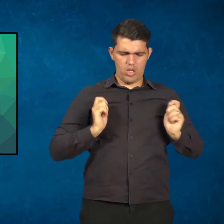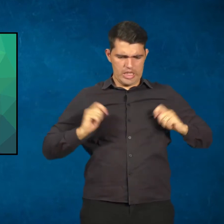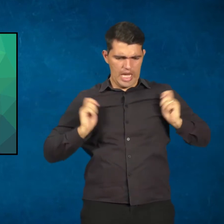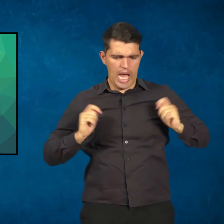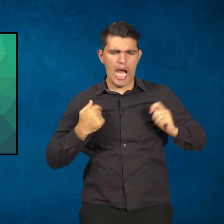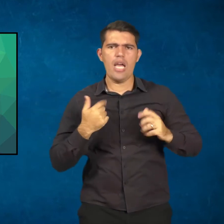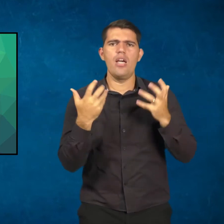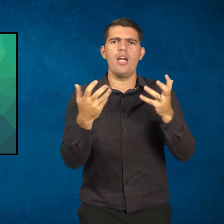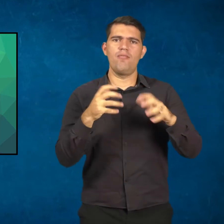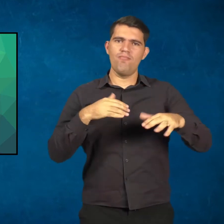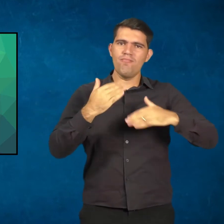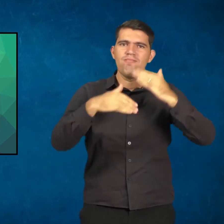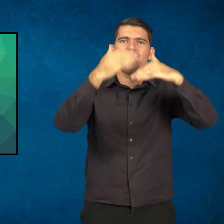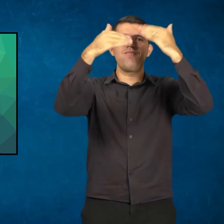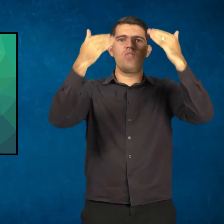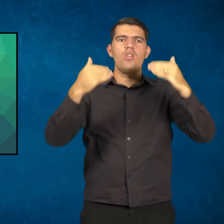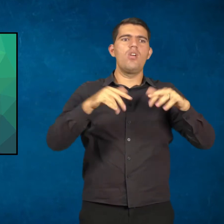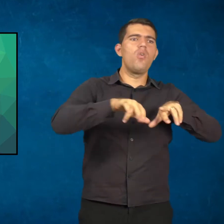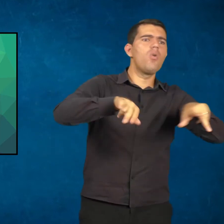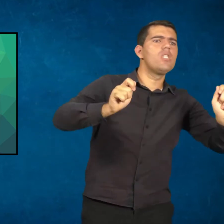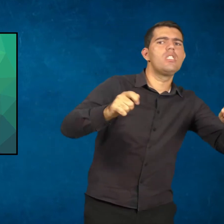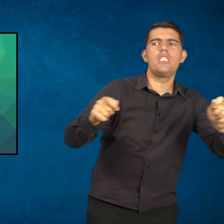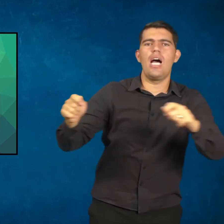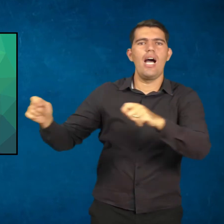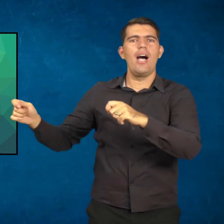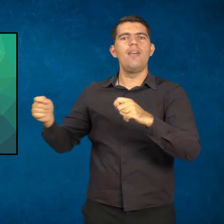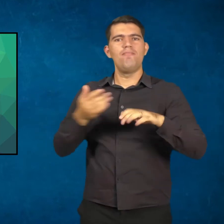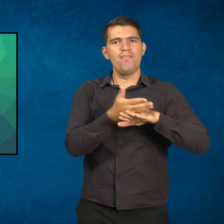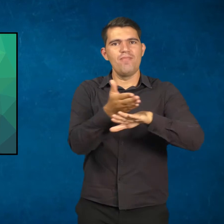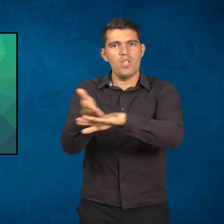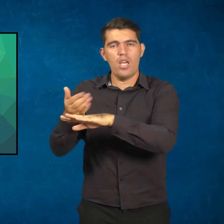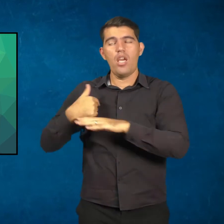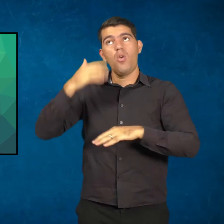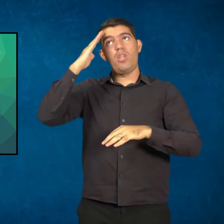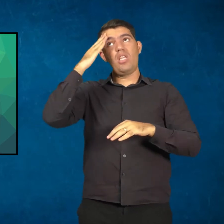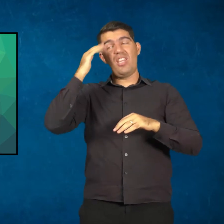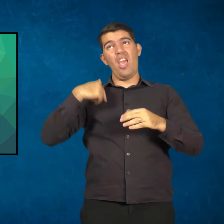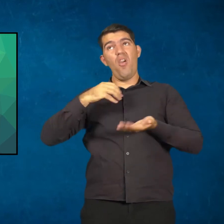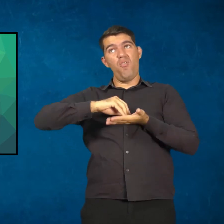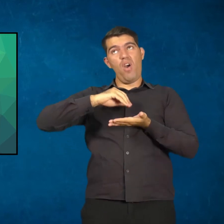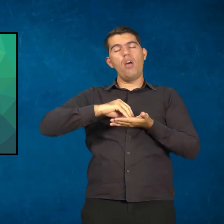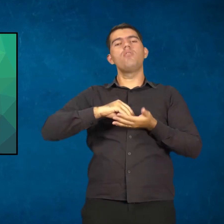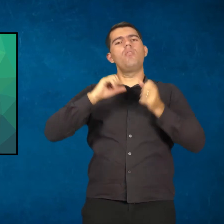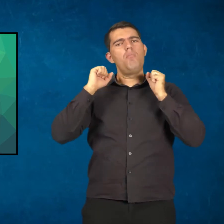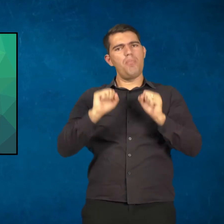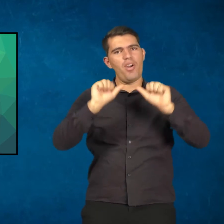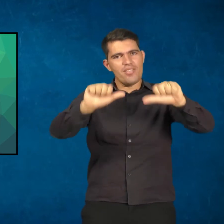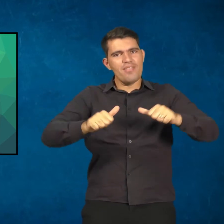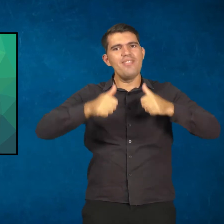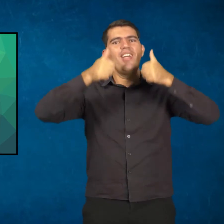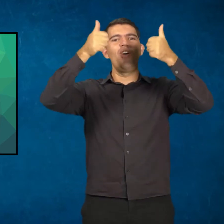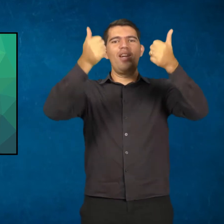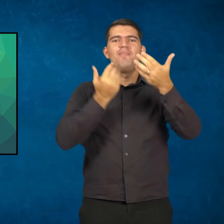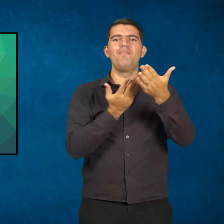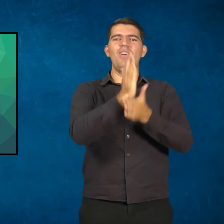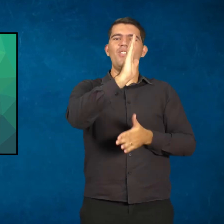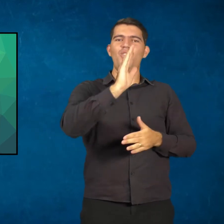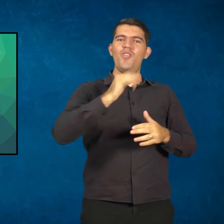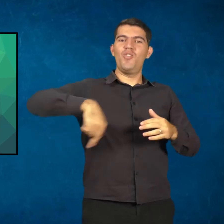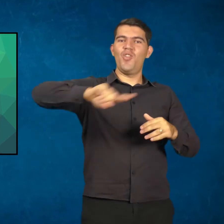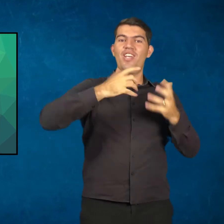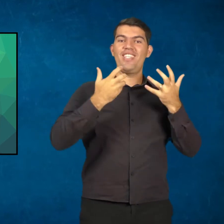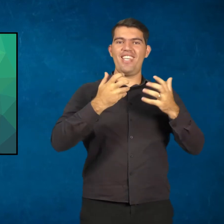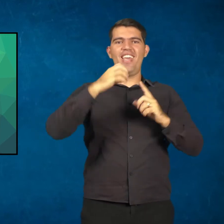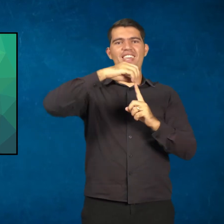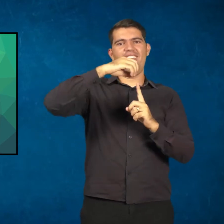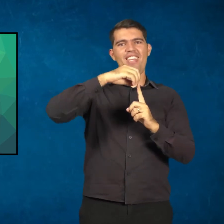identificar oportunidades, de compreender nossas limitações e superá-las para sermos, na prática, o IF inclusivo